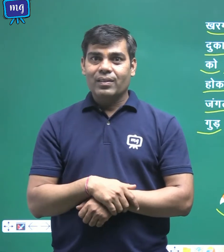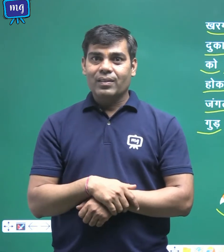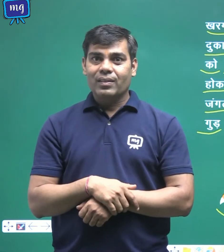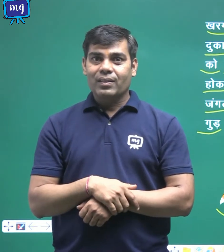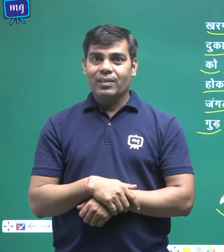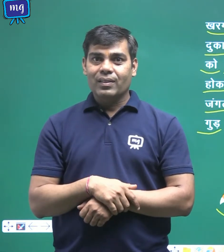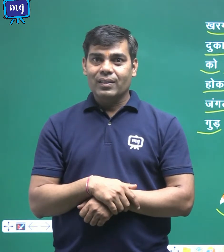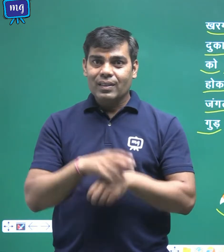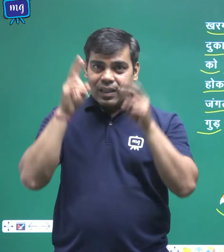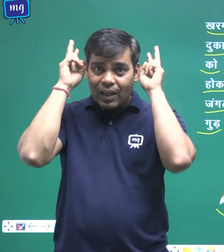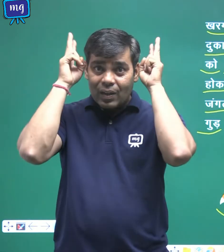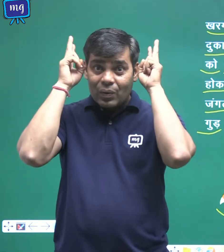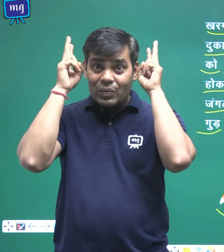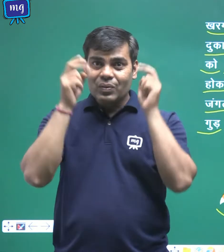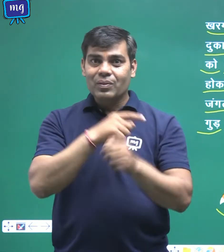खरगोश